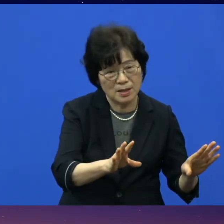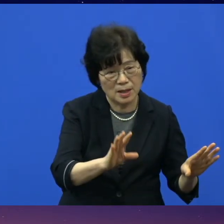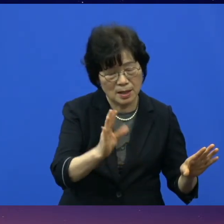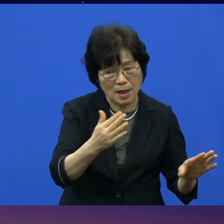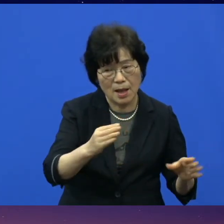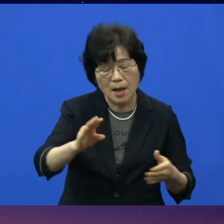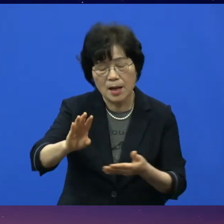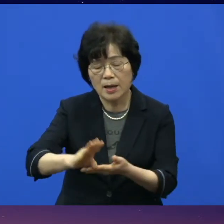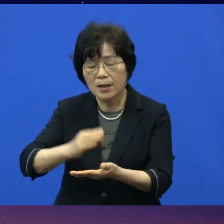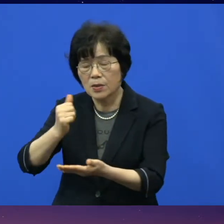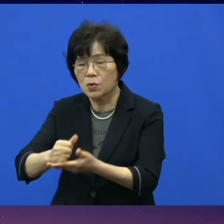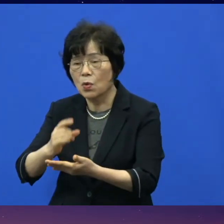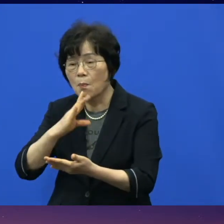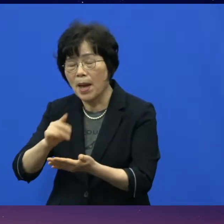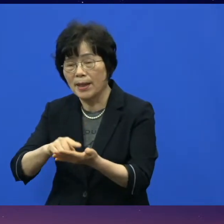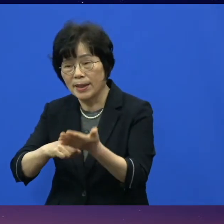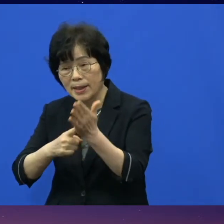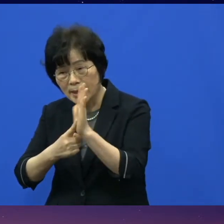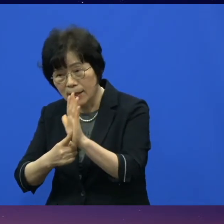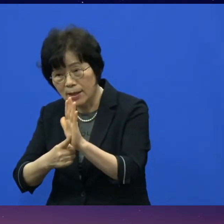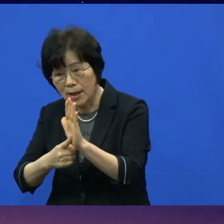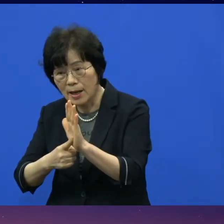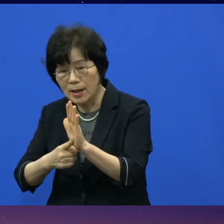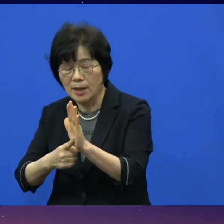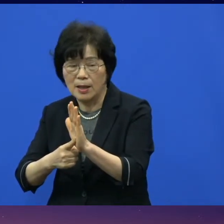그리스도만 드러내는 삶에 초점을 맞추고 살아.